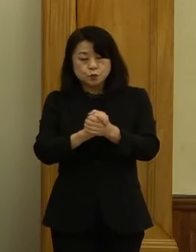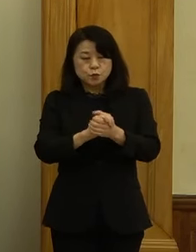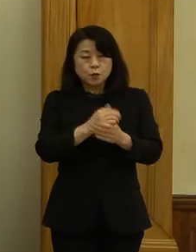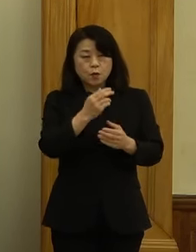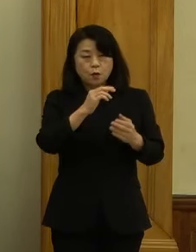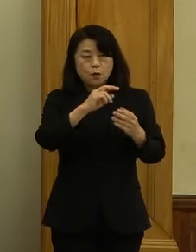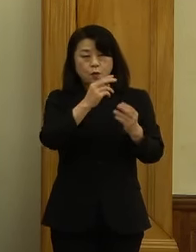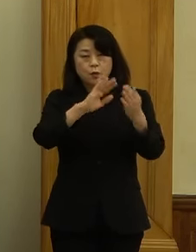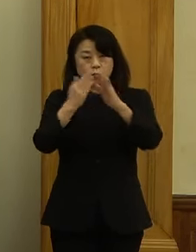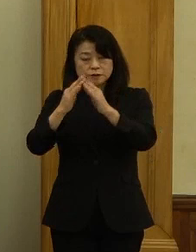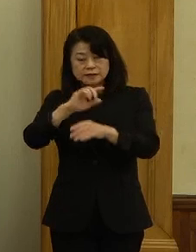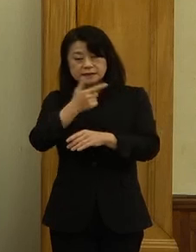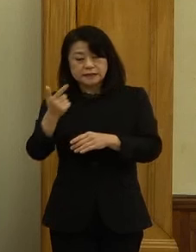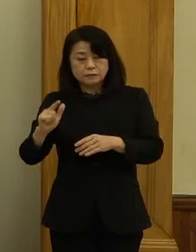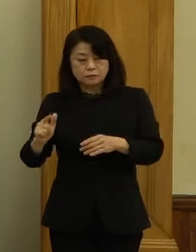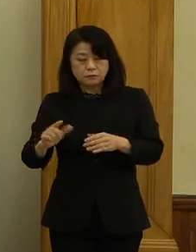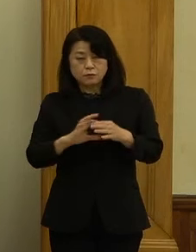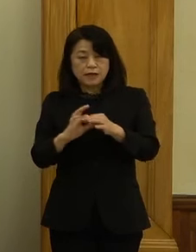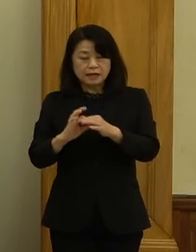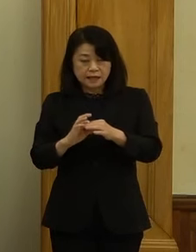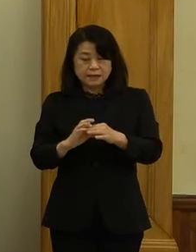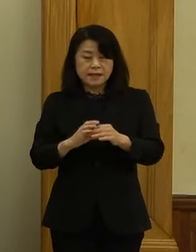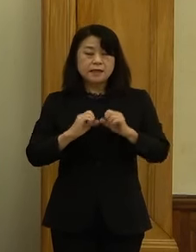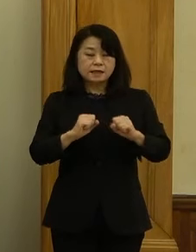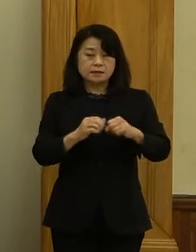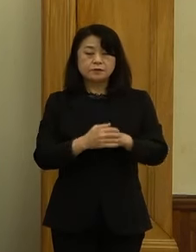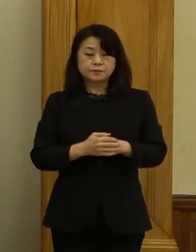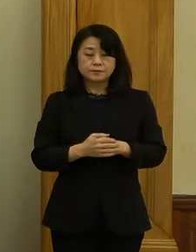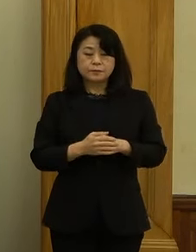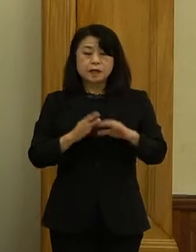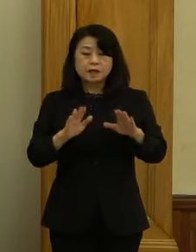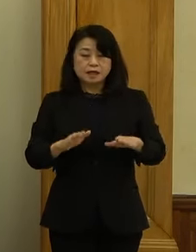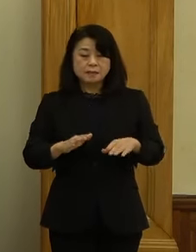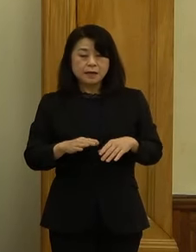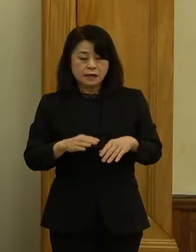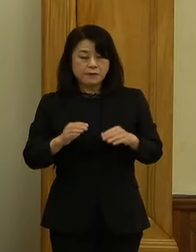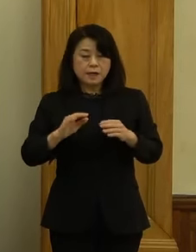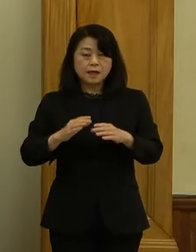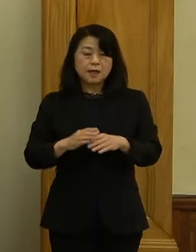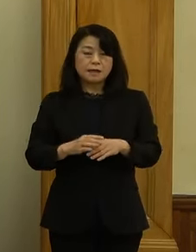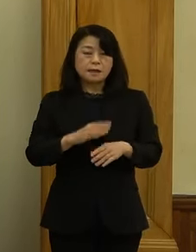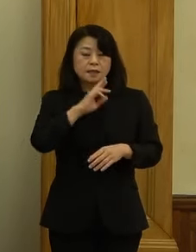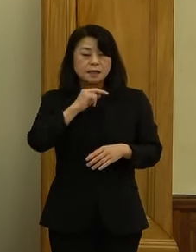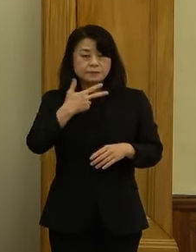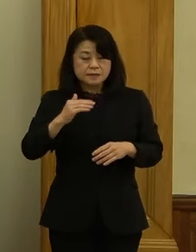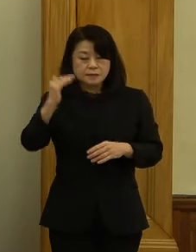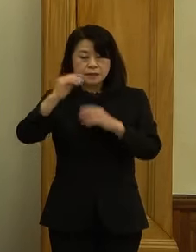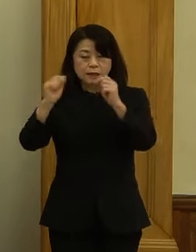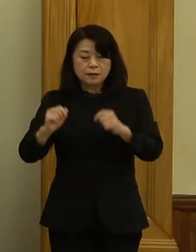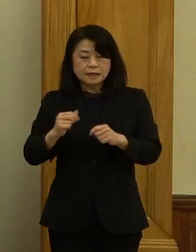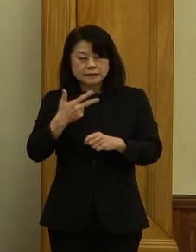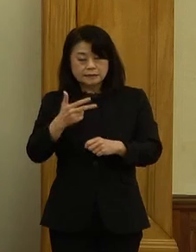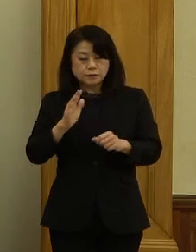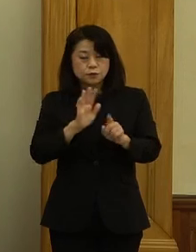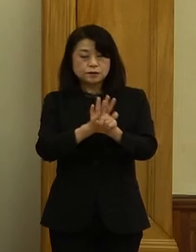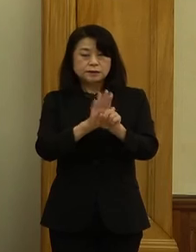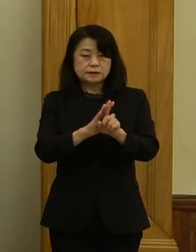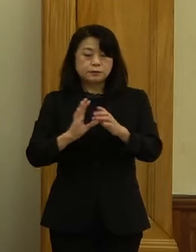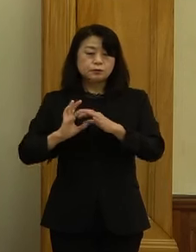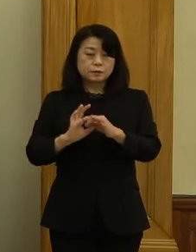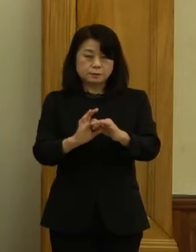ございますえ現時点ではえ総務省からの支援を含めて日市高岡市への支援を実施していますが